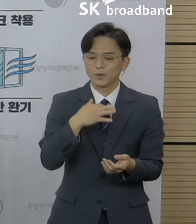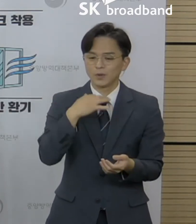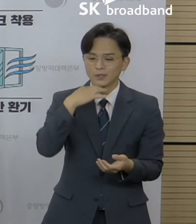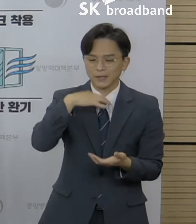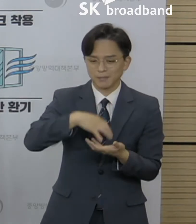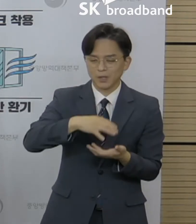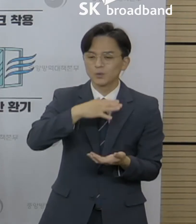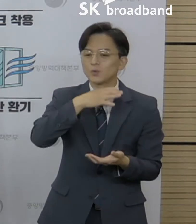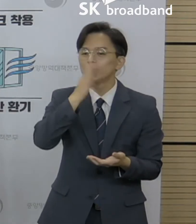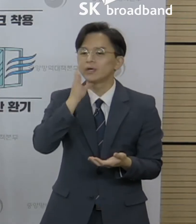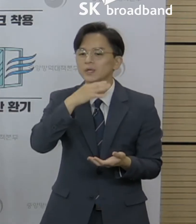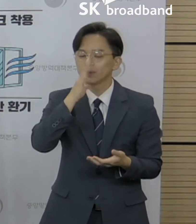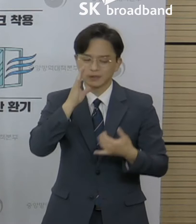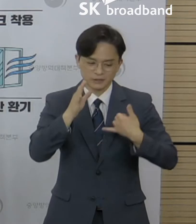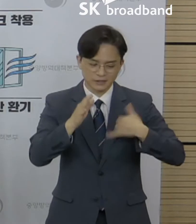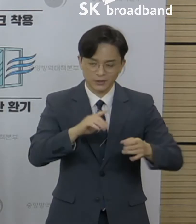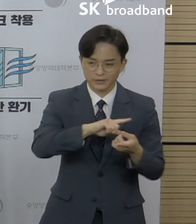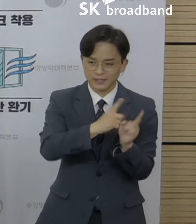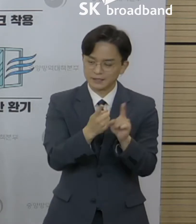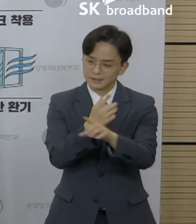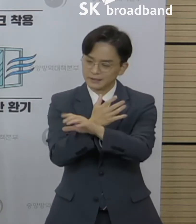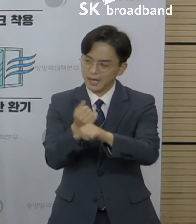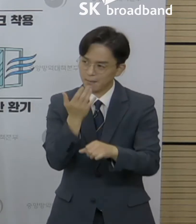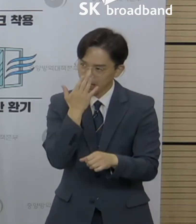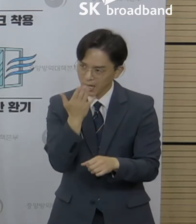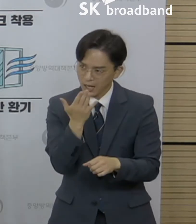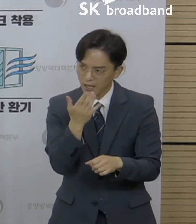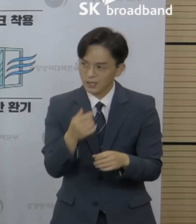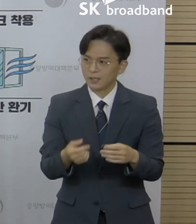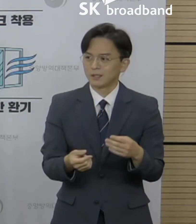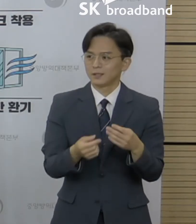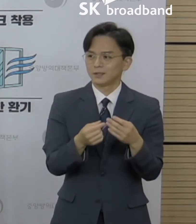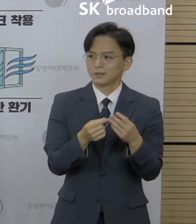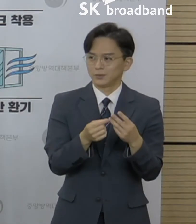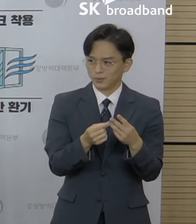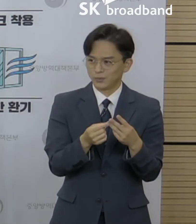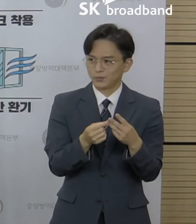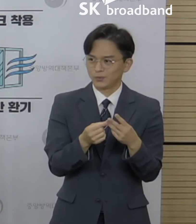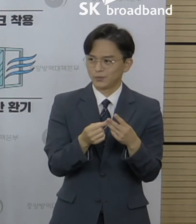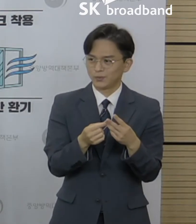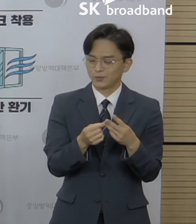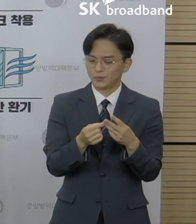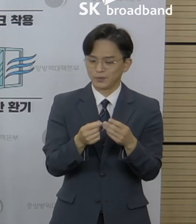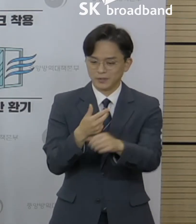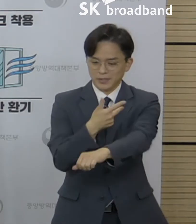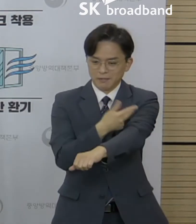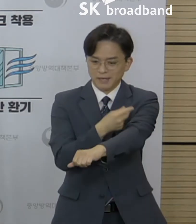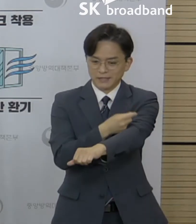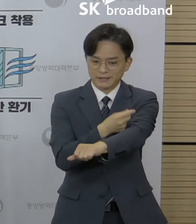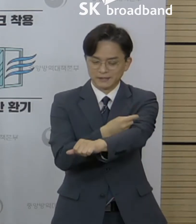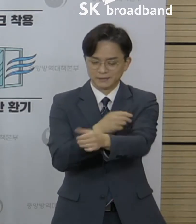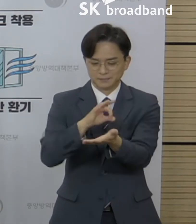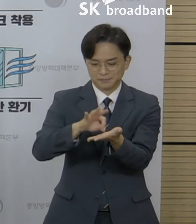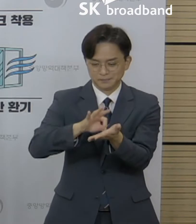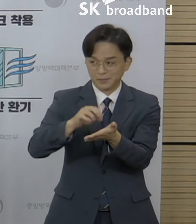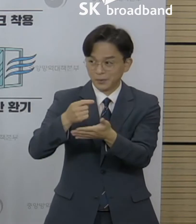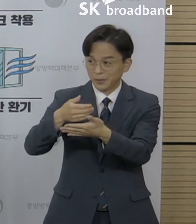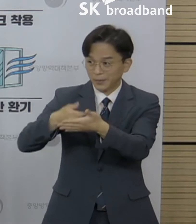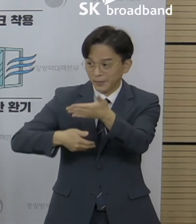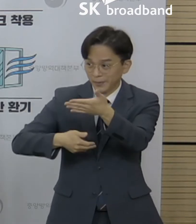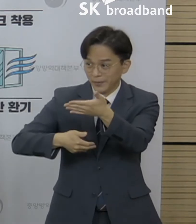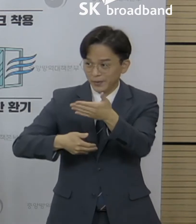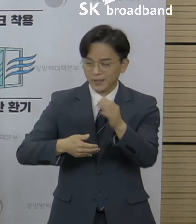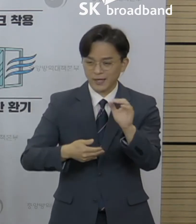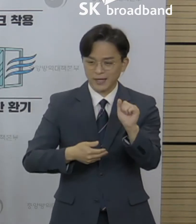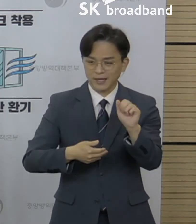질문입니다. 잔여 백신은 계속 SNS와 또 위탁의료기관 자체 명단 운영이 병행되는 것인지 SNS로